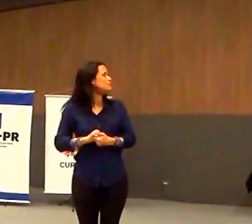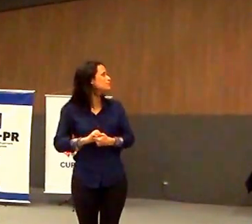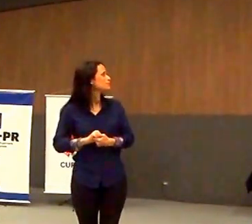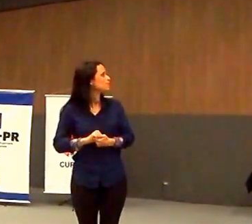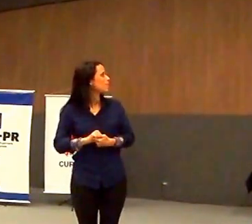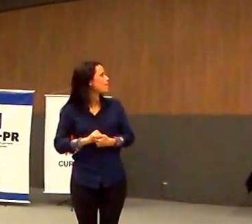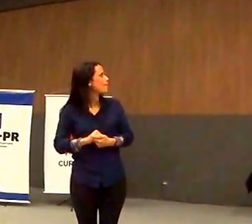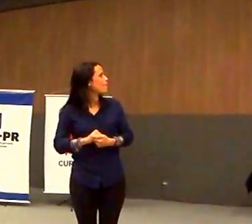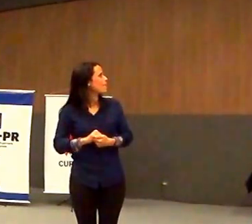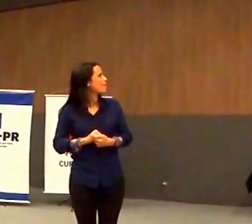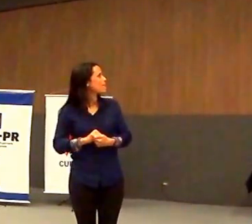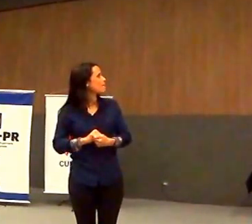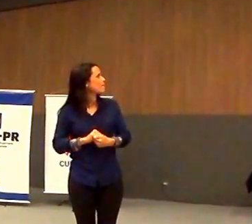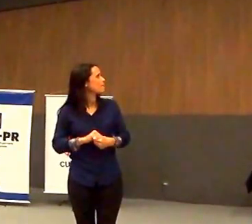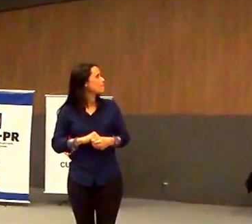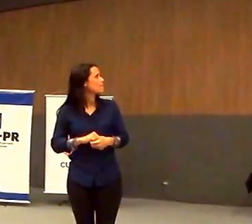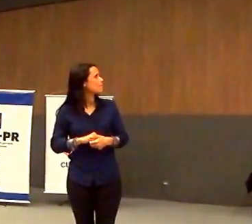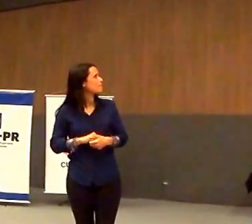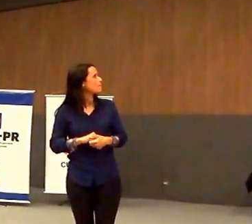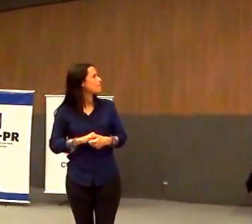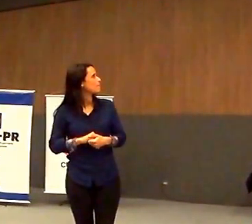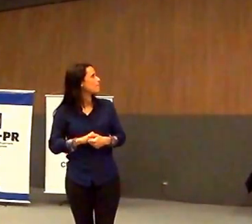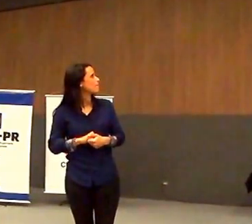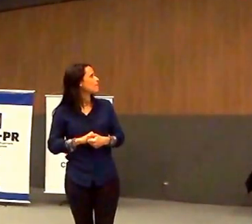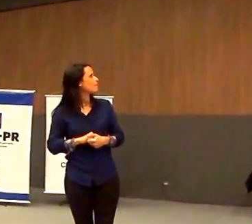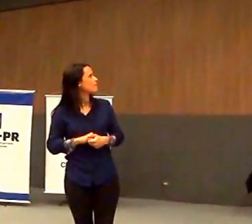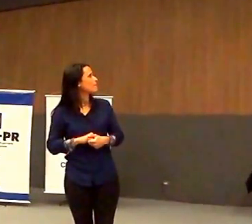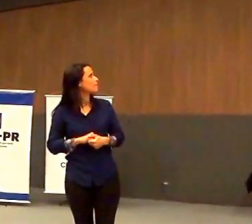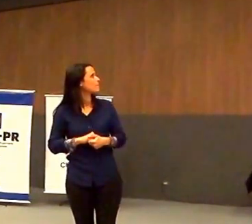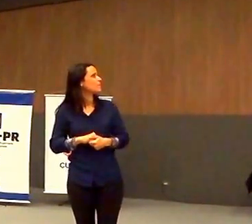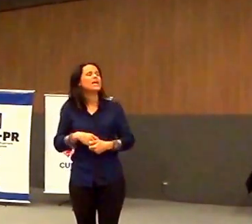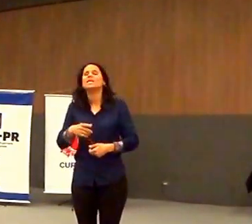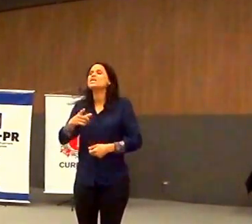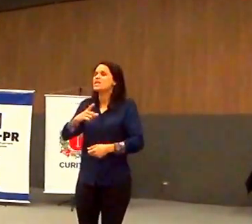é ter uma causa a que dedicar a vida.